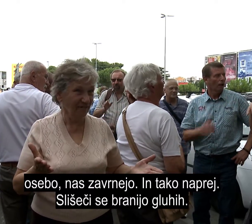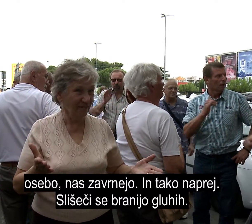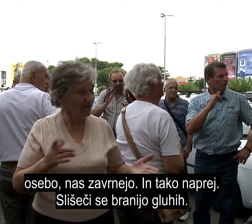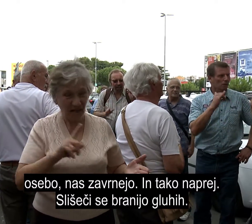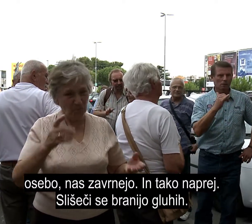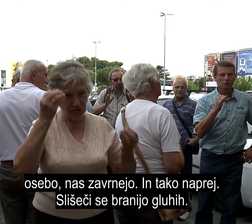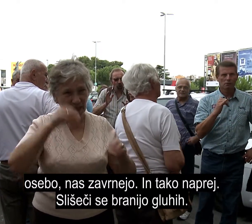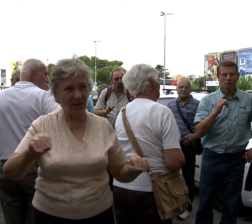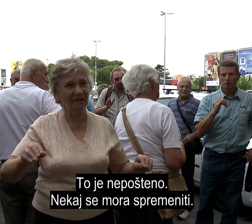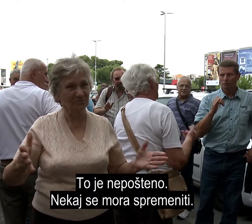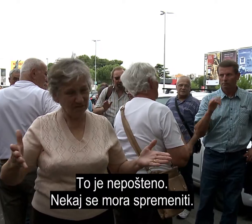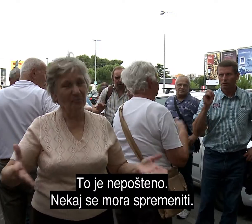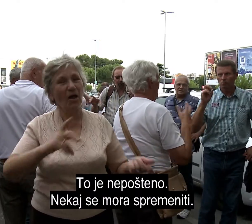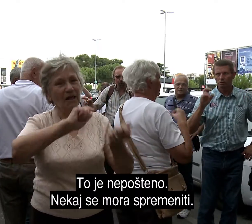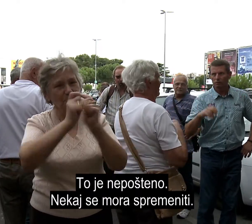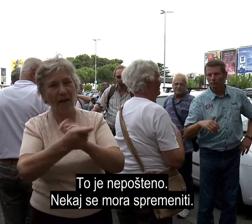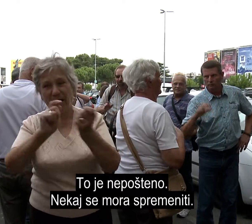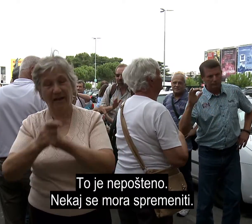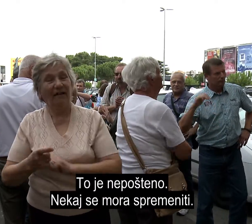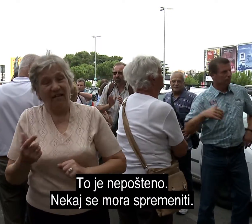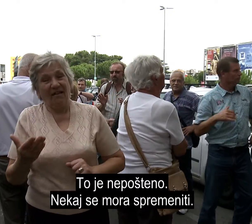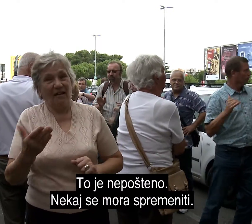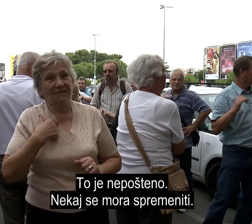Če najdeš koga takega, ko je on.